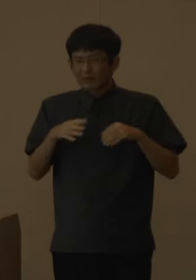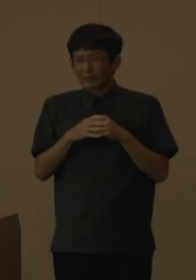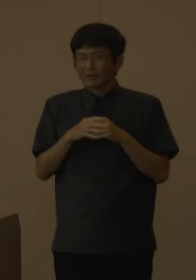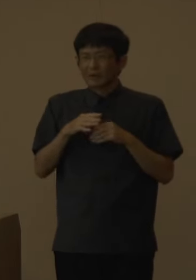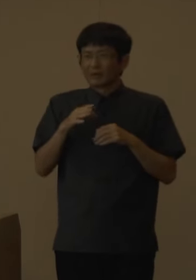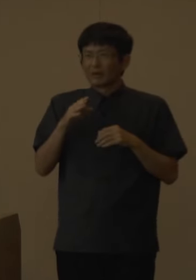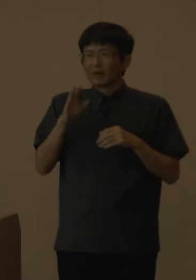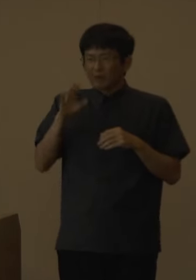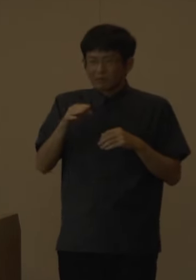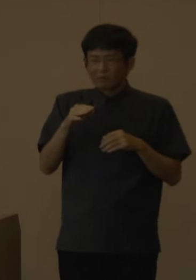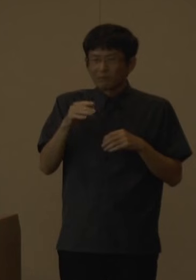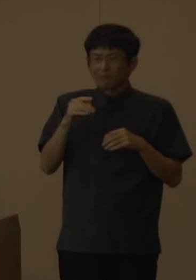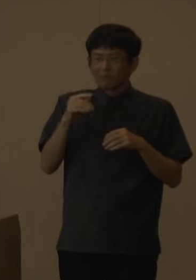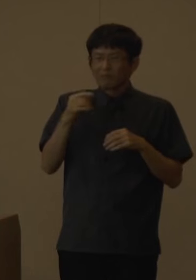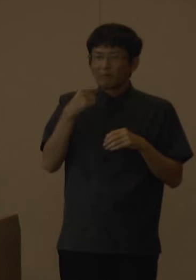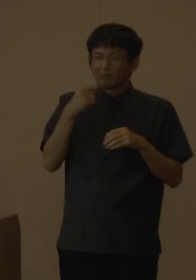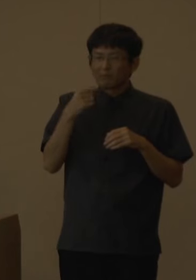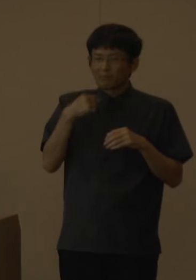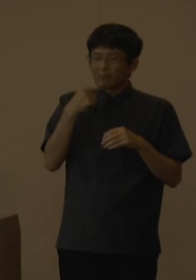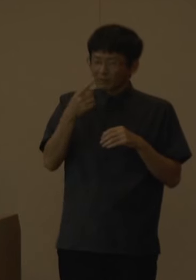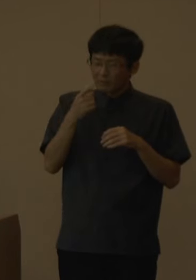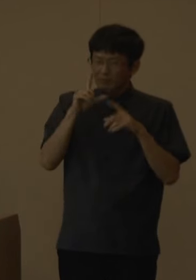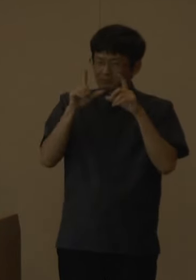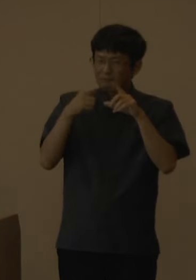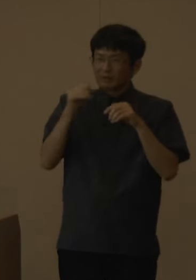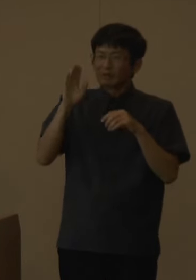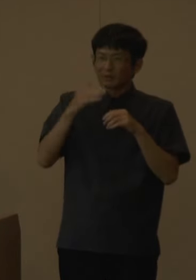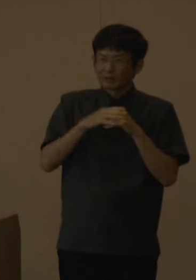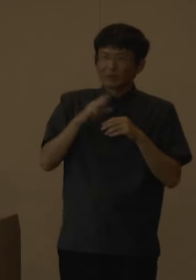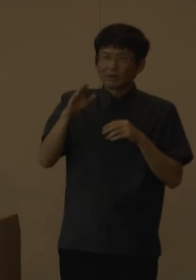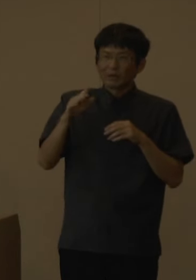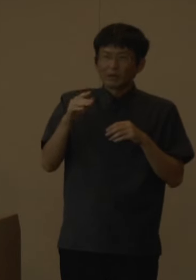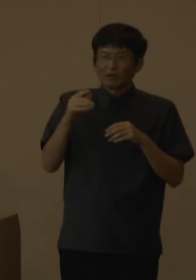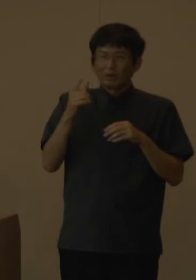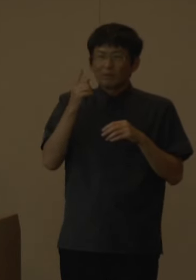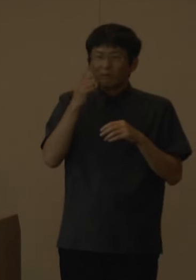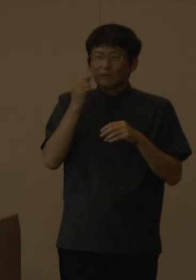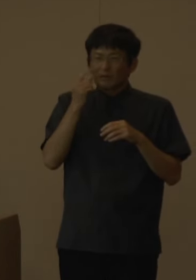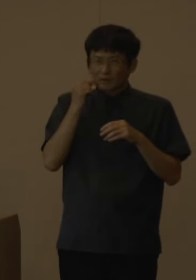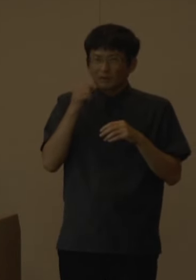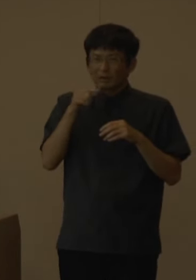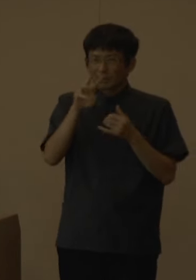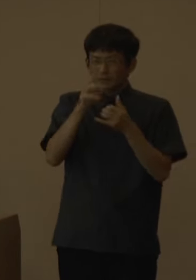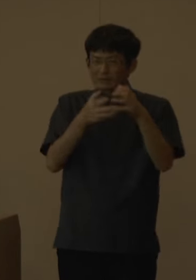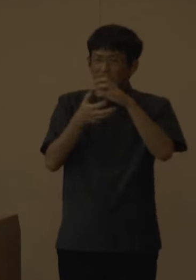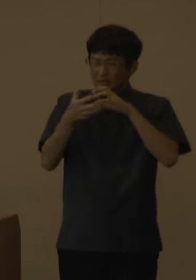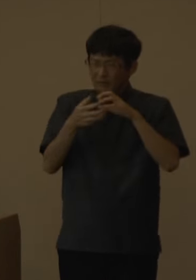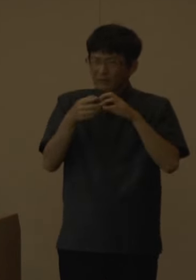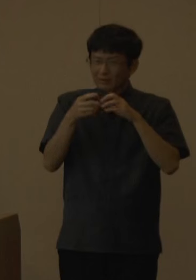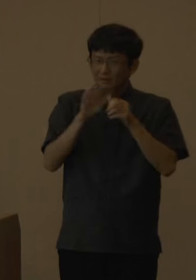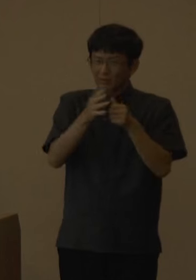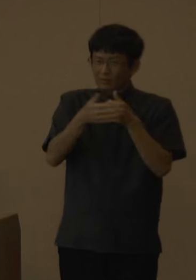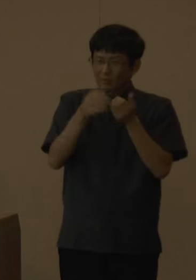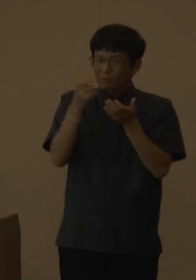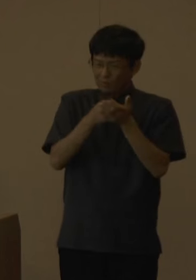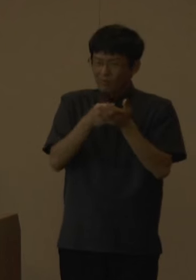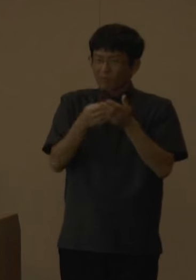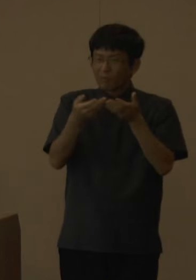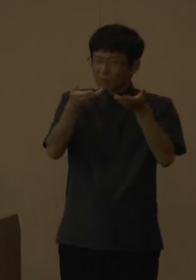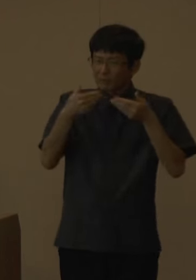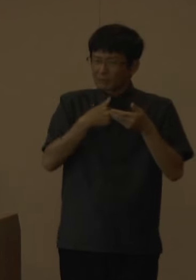試験になって申し訳ないですけれども、適用可能だと思いますので、国と協議されたらどう